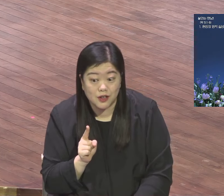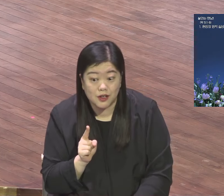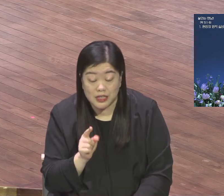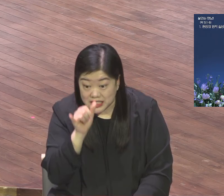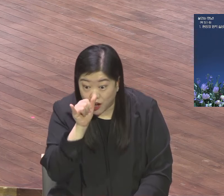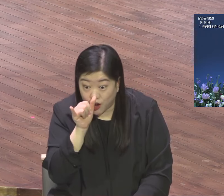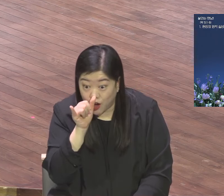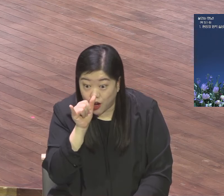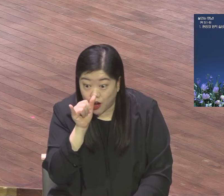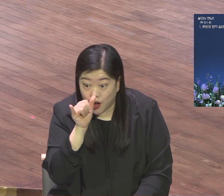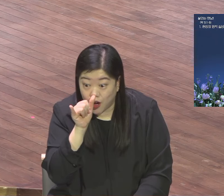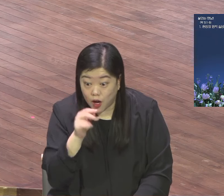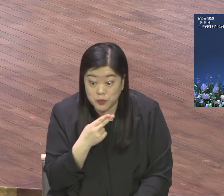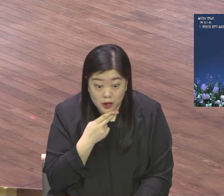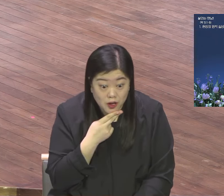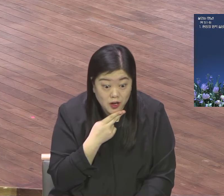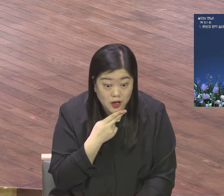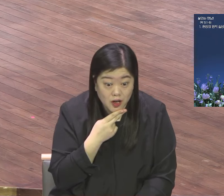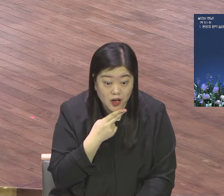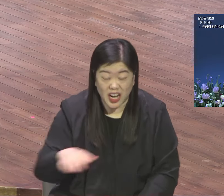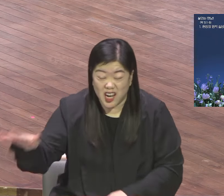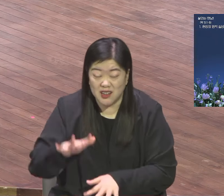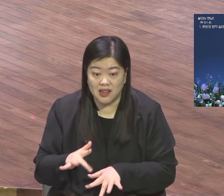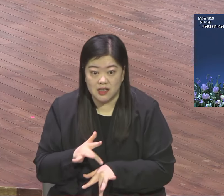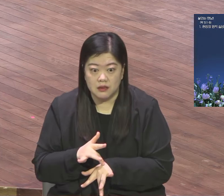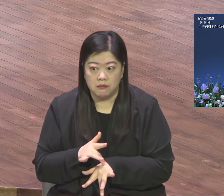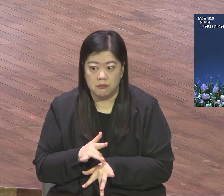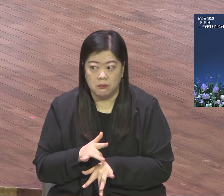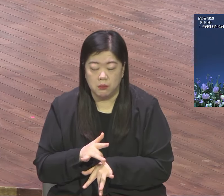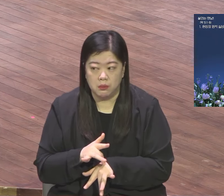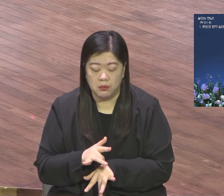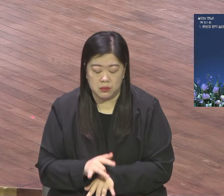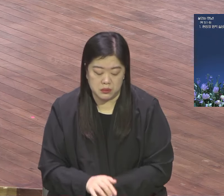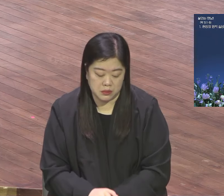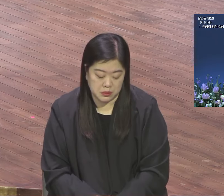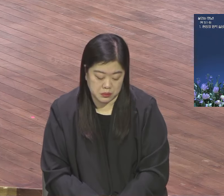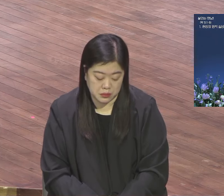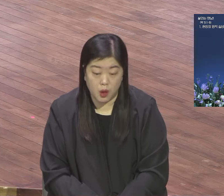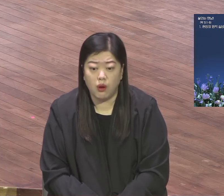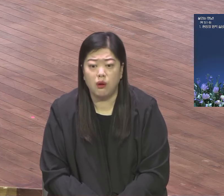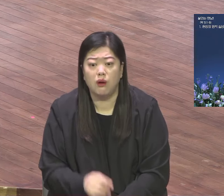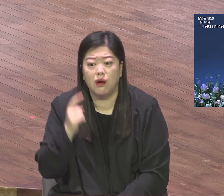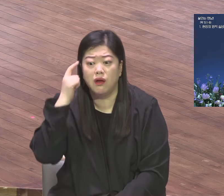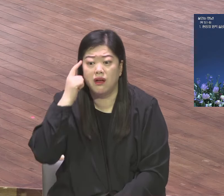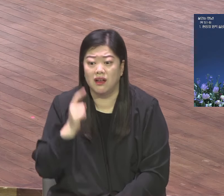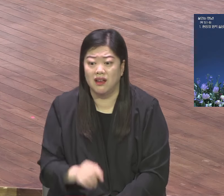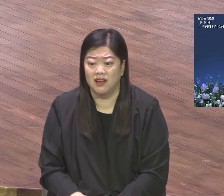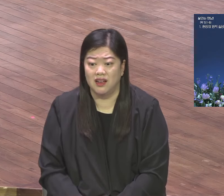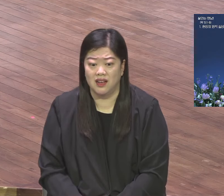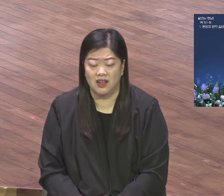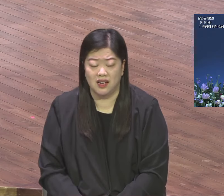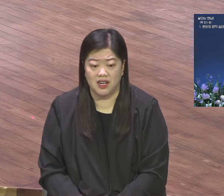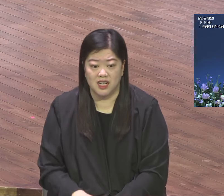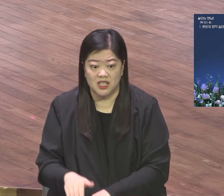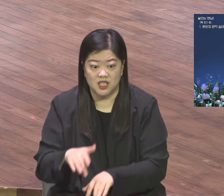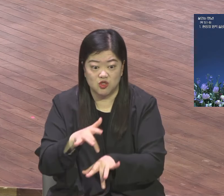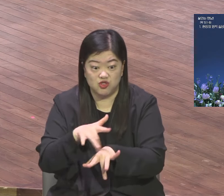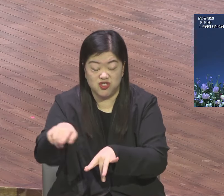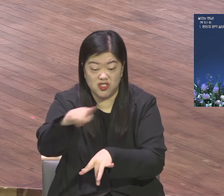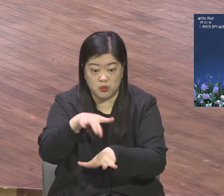귀신 소리니까 아무도 반응을 안 하네. 귀신이 말 못하게 했나.